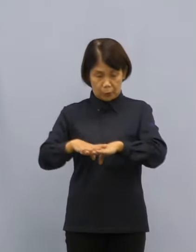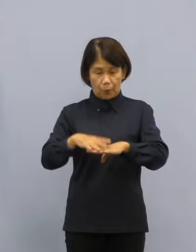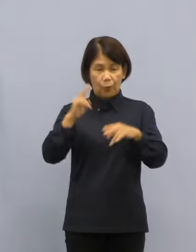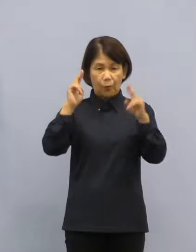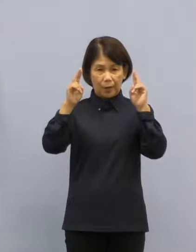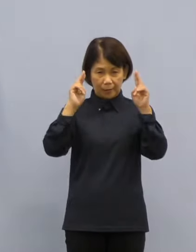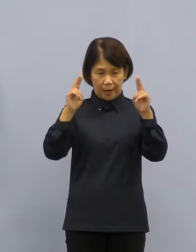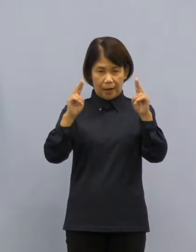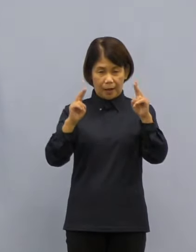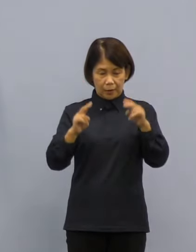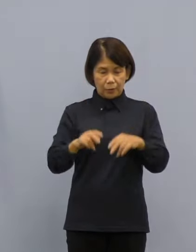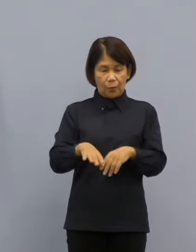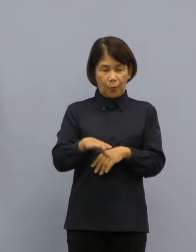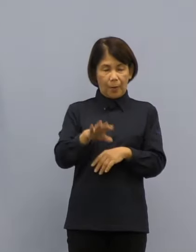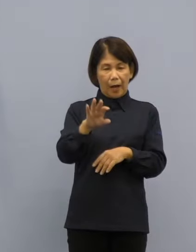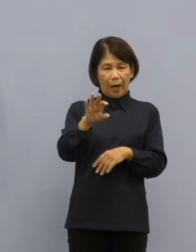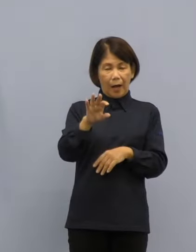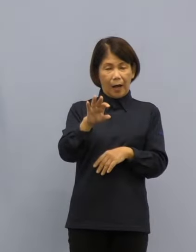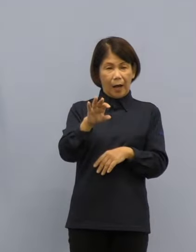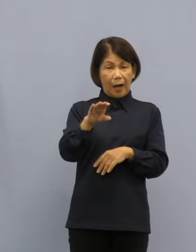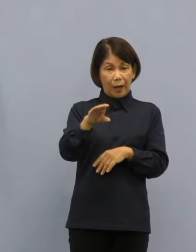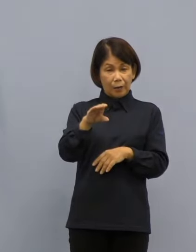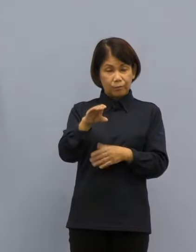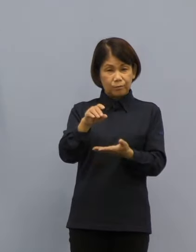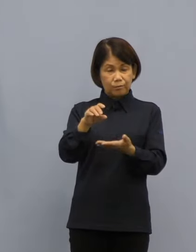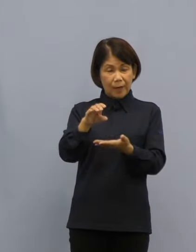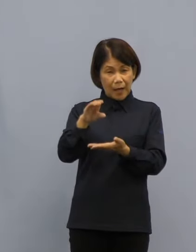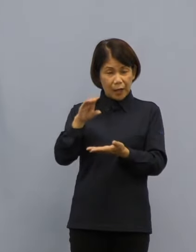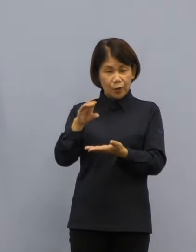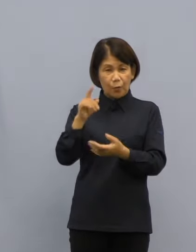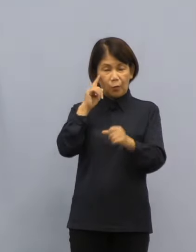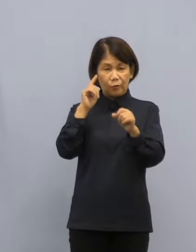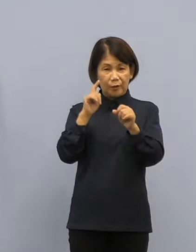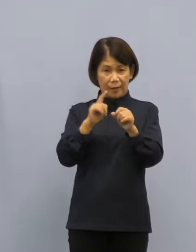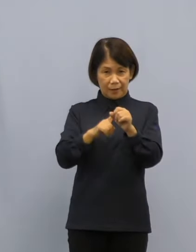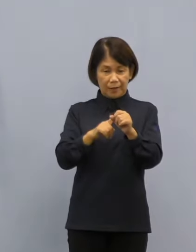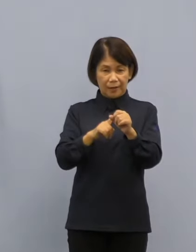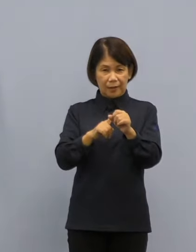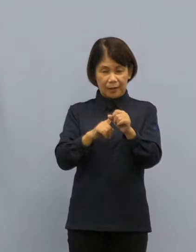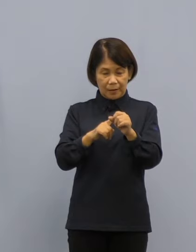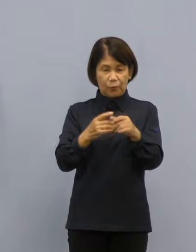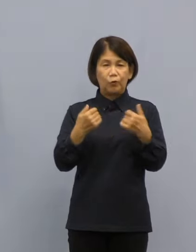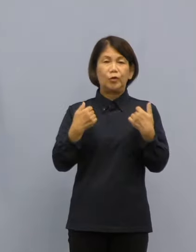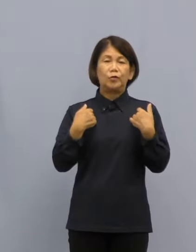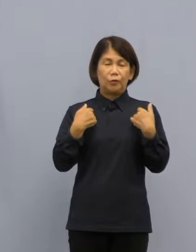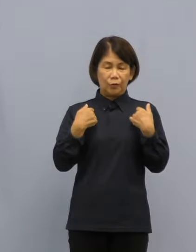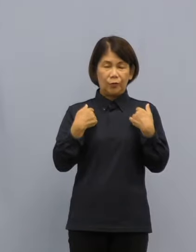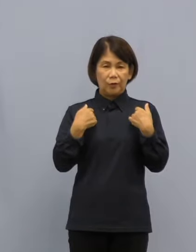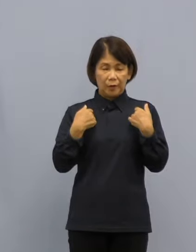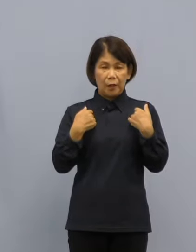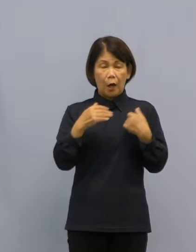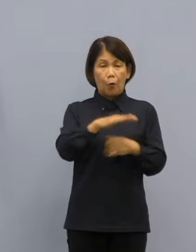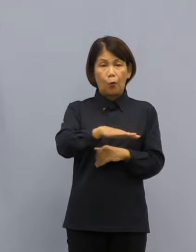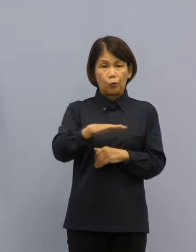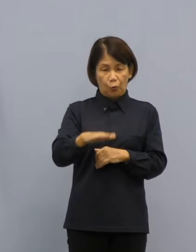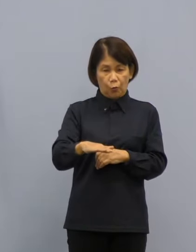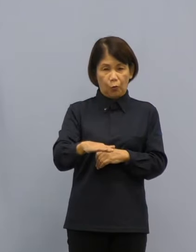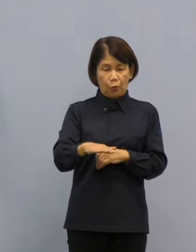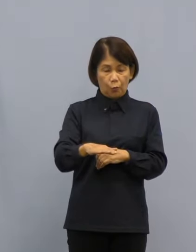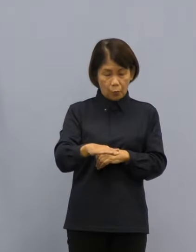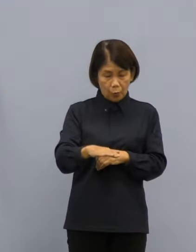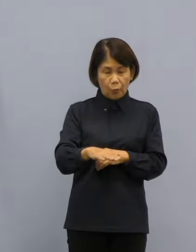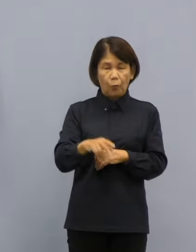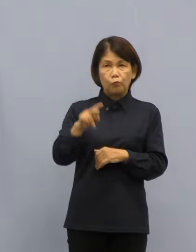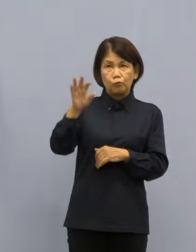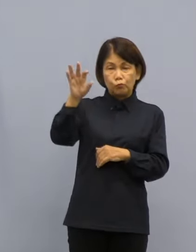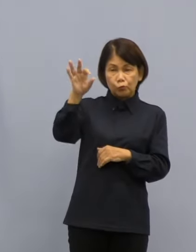エイリーの目的のためにもならないといけないと思いますけど子どもたちとかやっぱプロ選手をですね間近に見れると実際